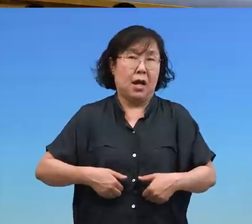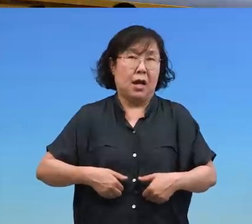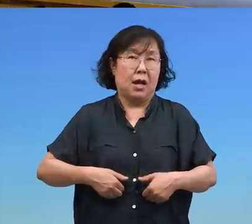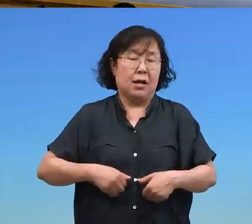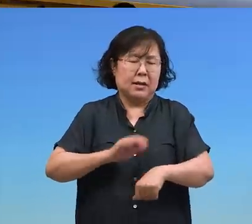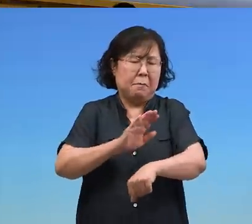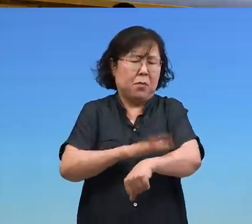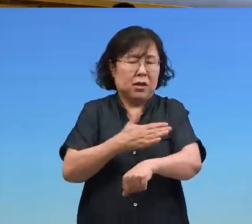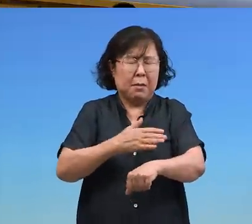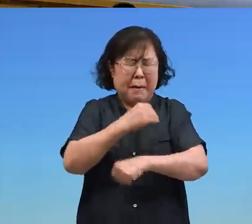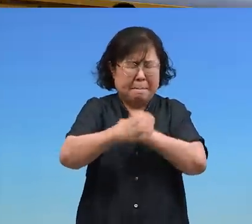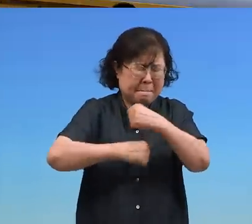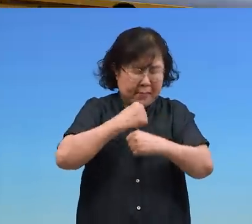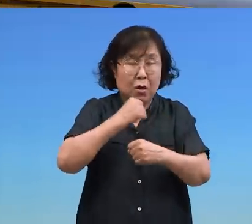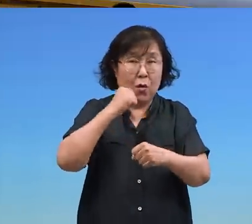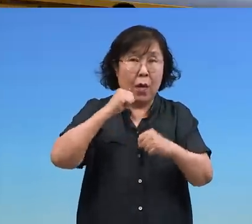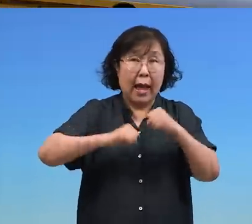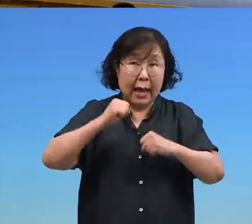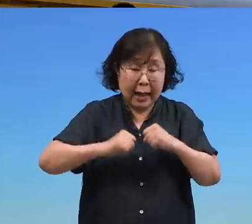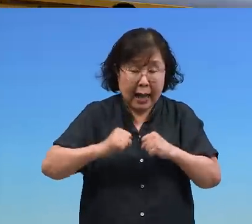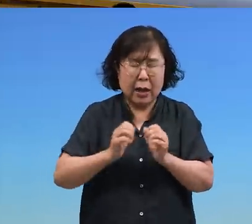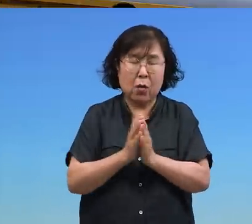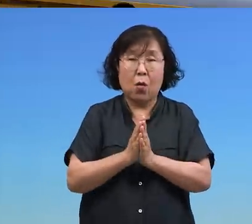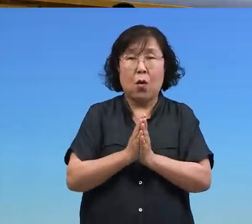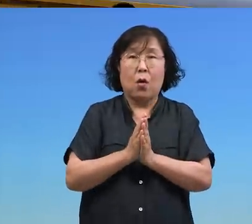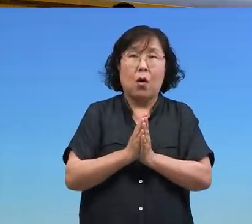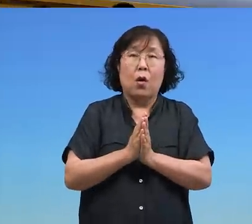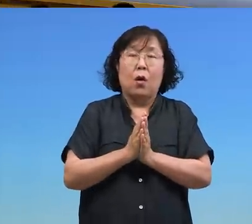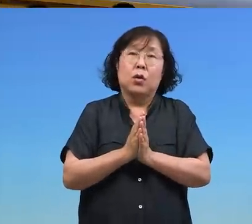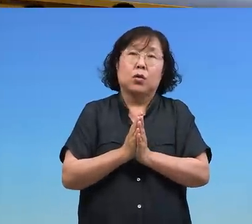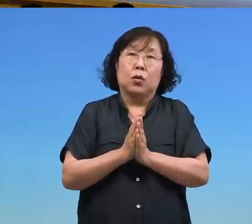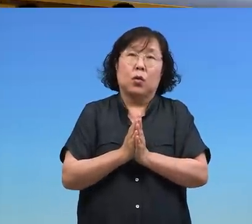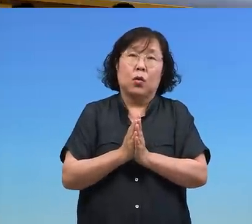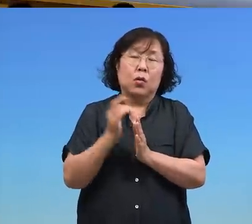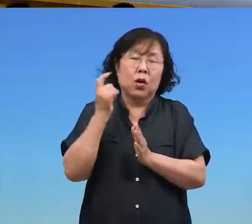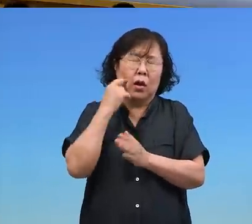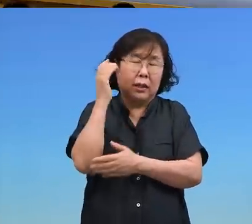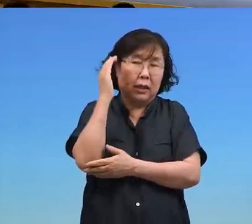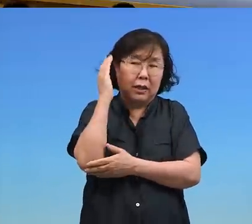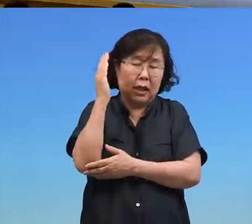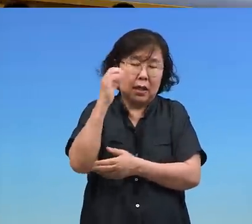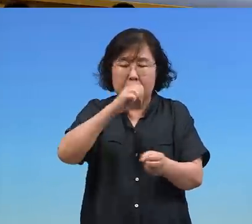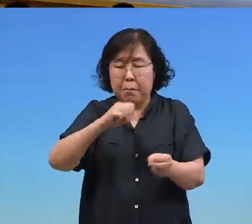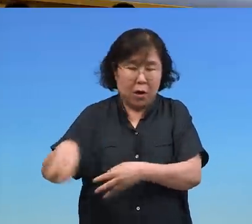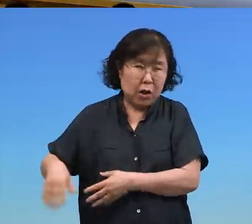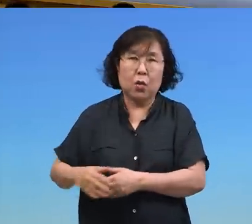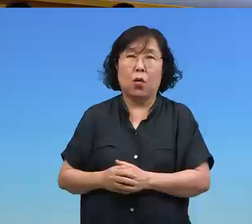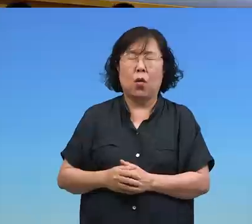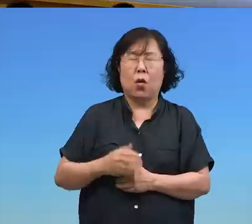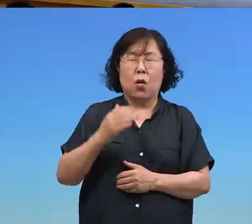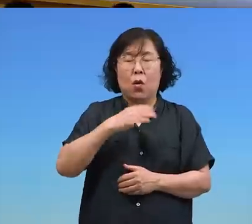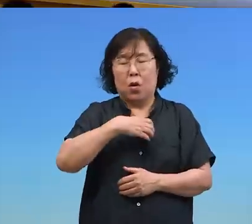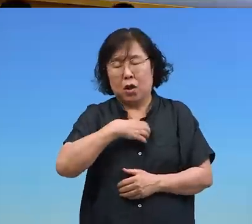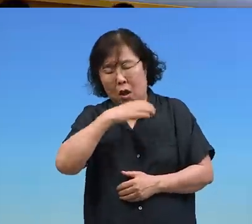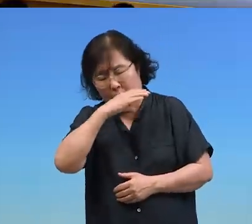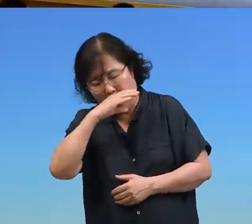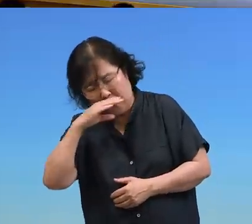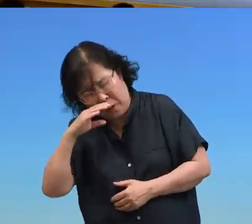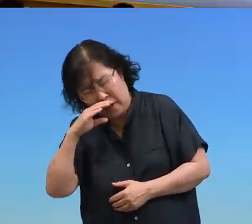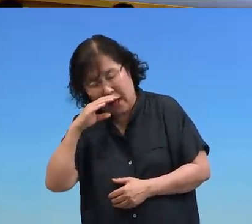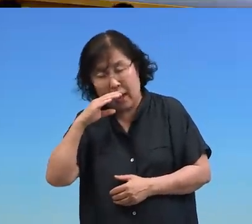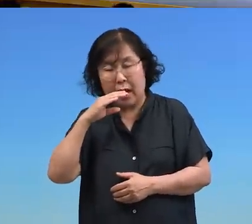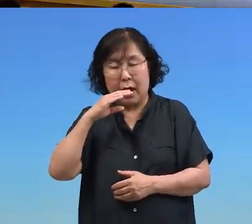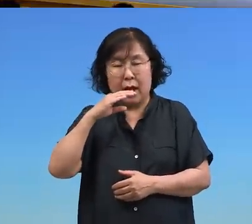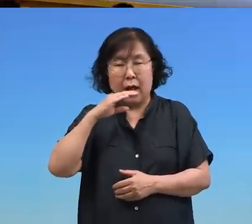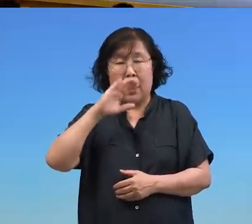허탄한 신화를 버리고 경건에 이르도록 내 자신을 연단하라 육체의 연단은 약간의 유익이